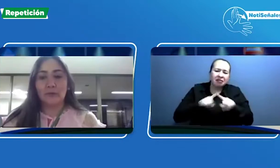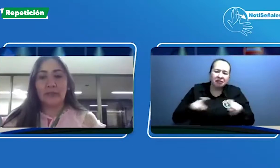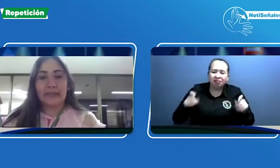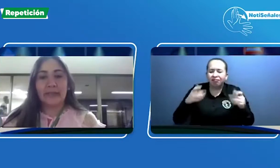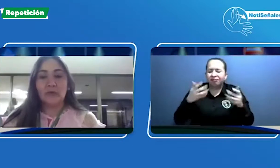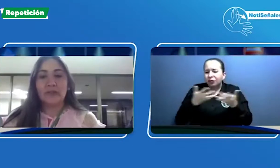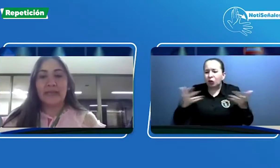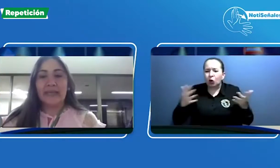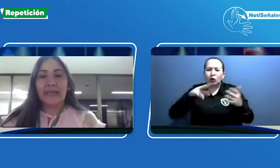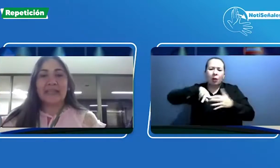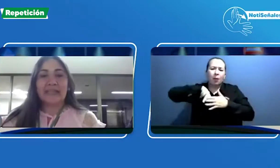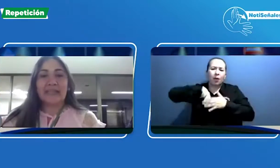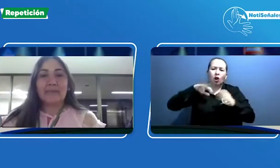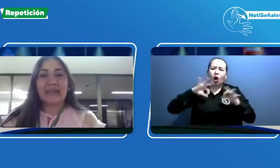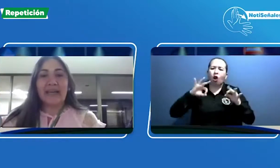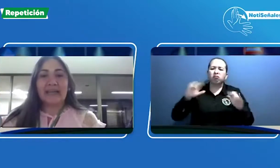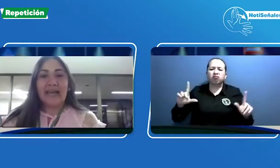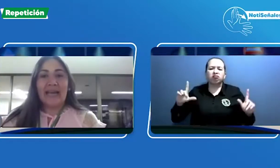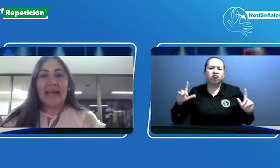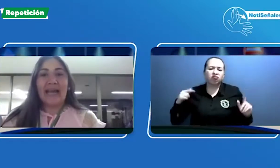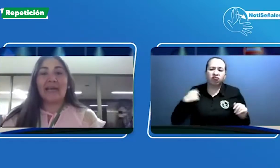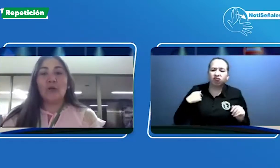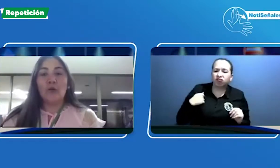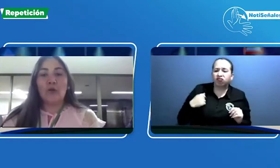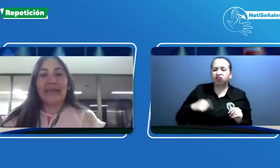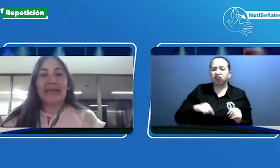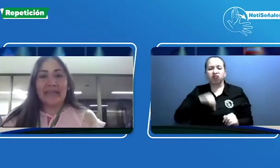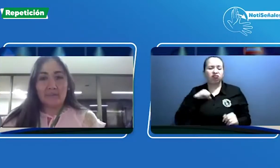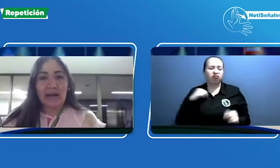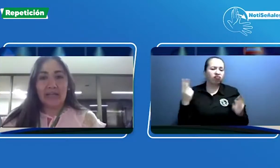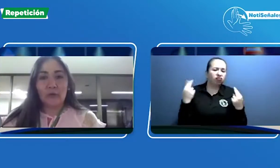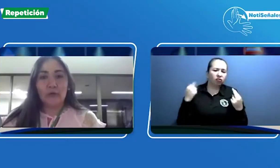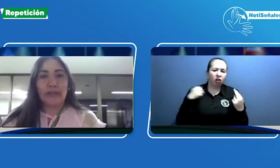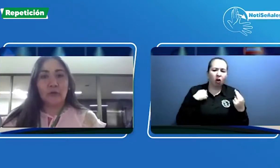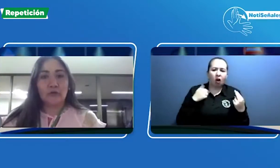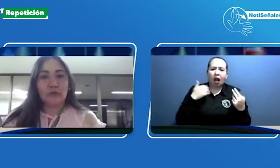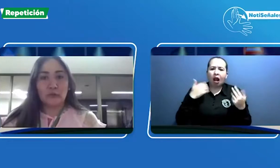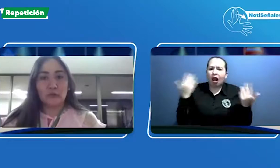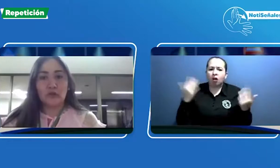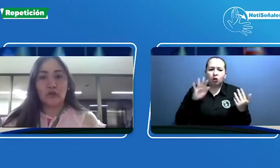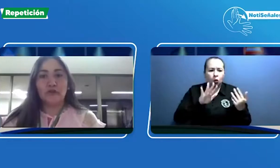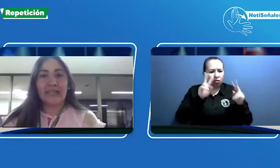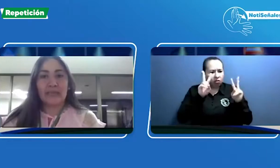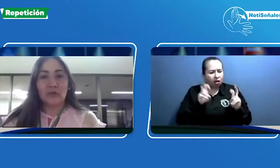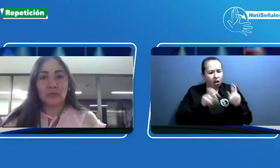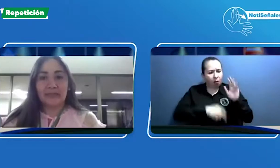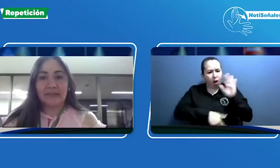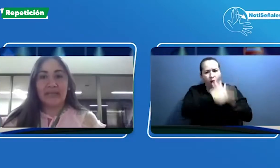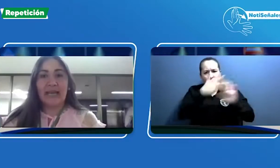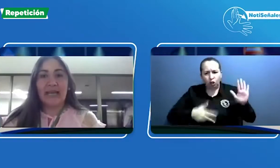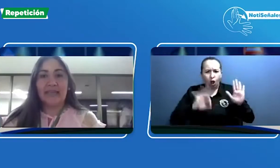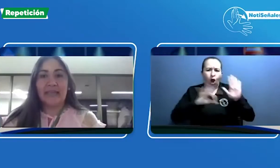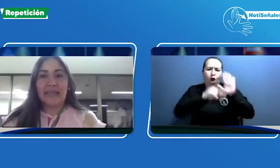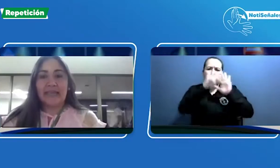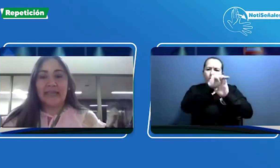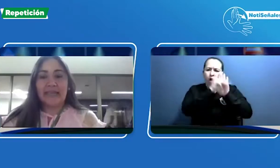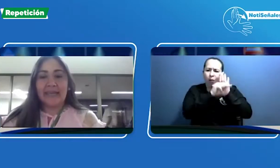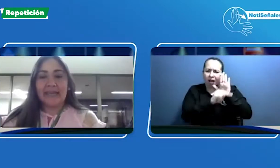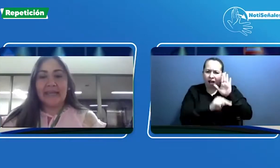o de egos tratar de mirar algo que en el marco de la constitución de la normatividad